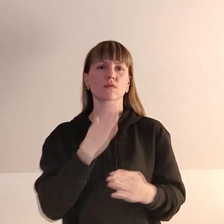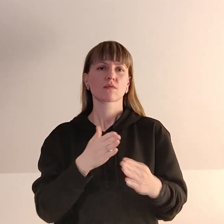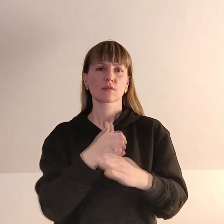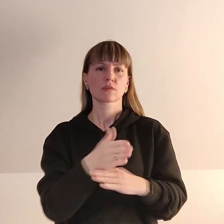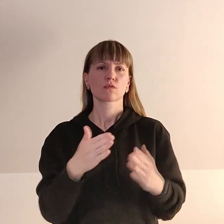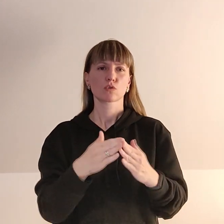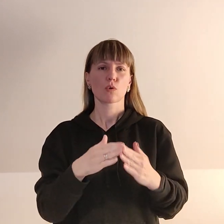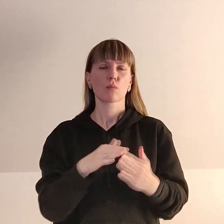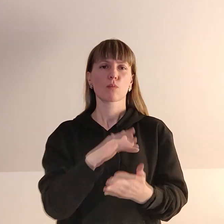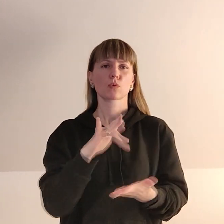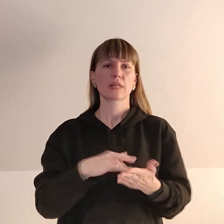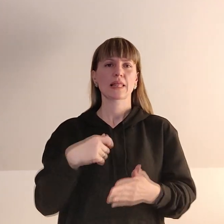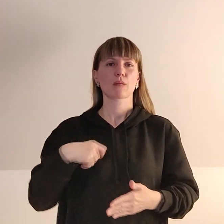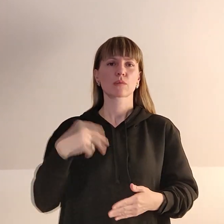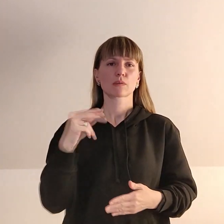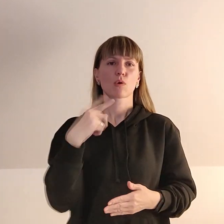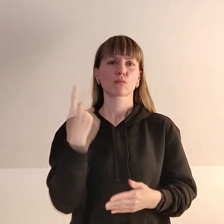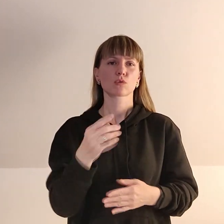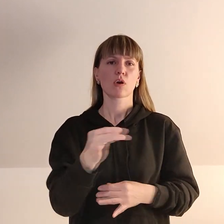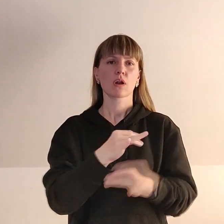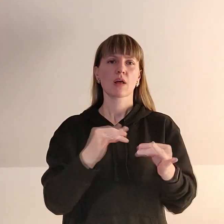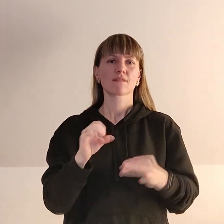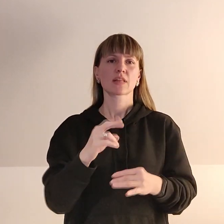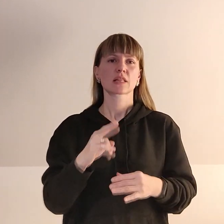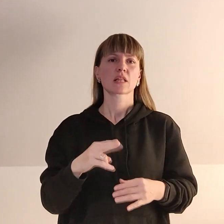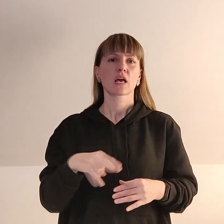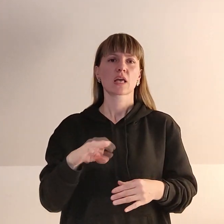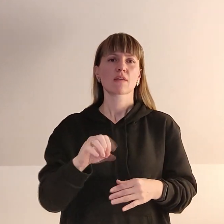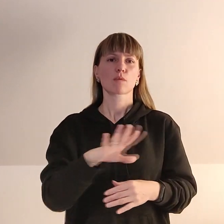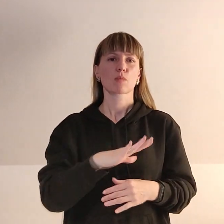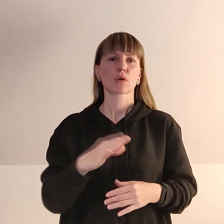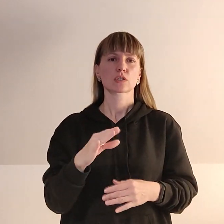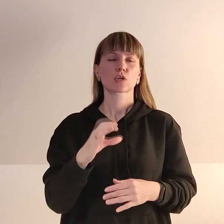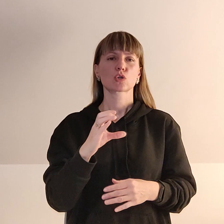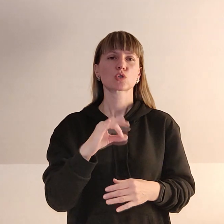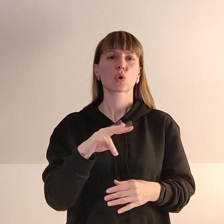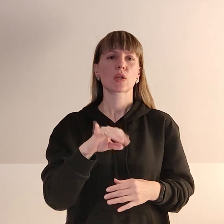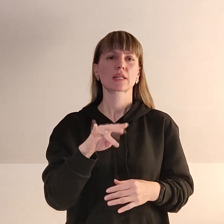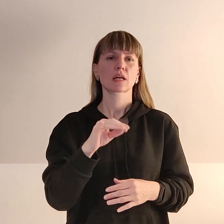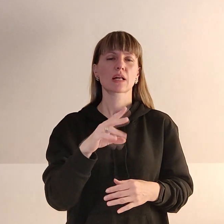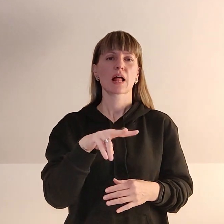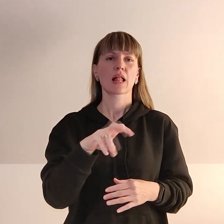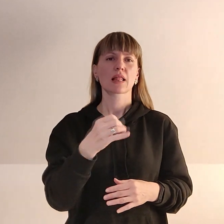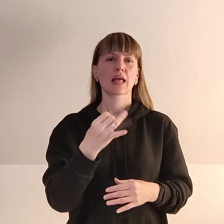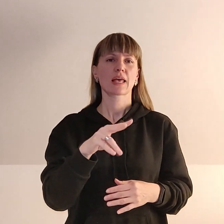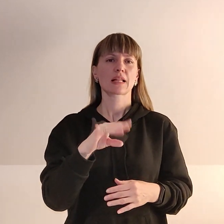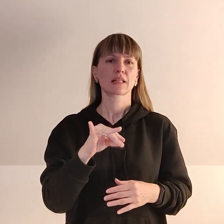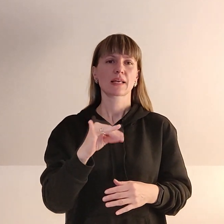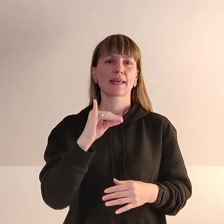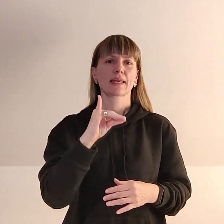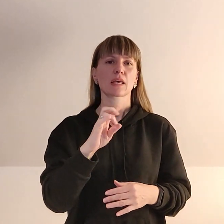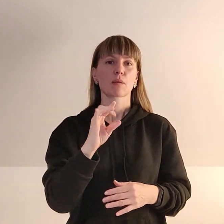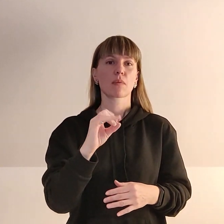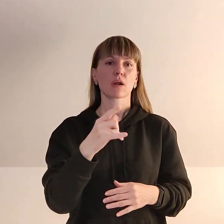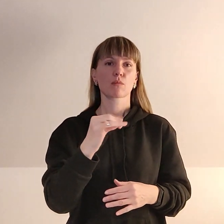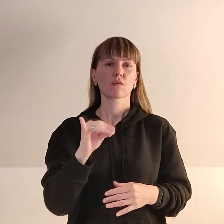депутатки Запорізької обласної ради від Європейської солідарності Лейли Ібрагімової і вивезли її в невідомому